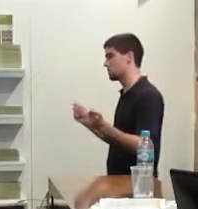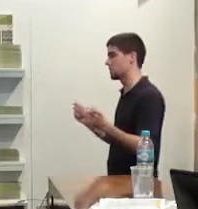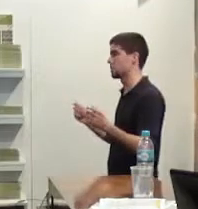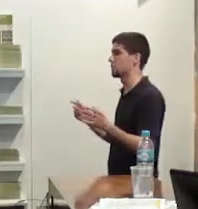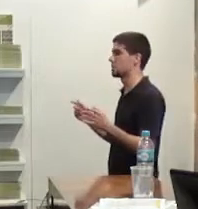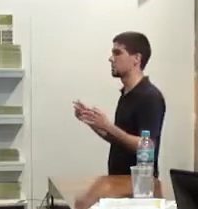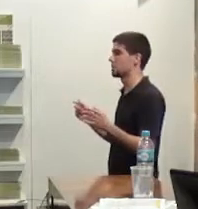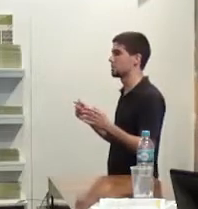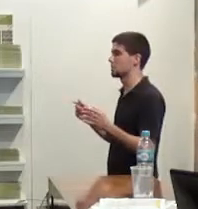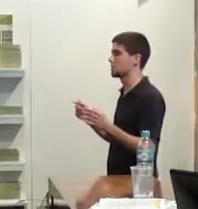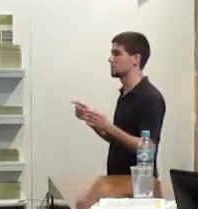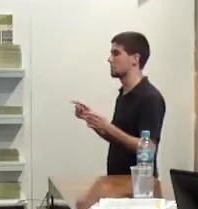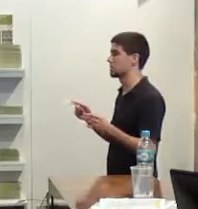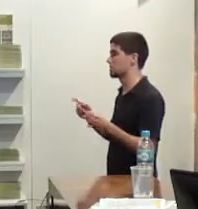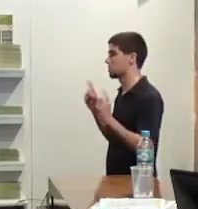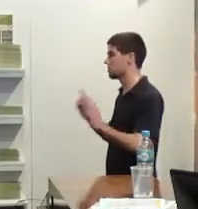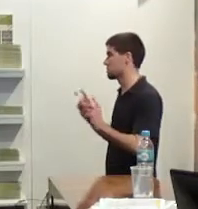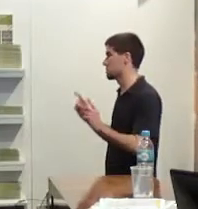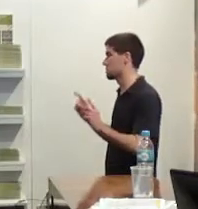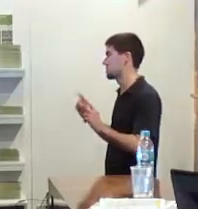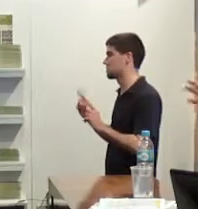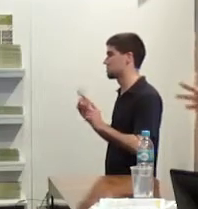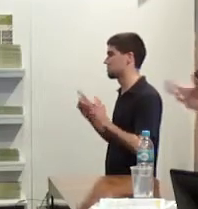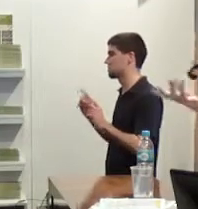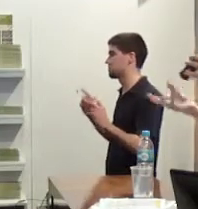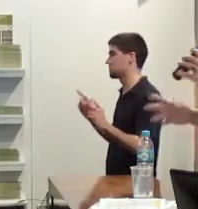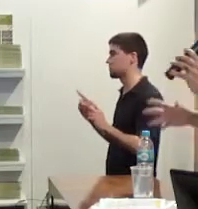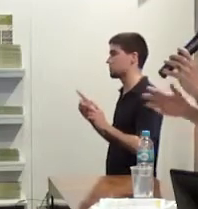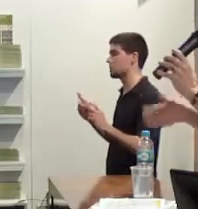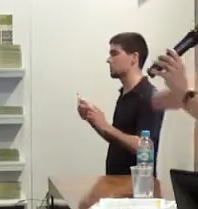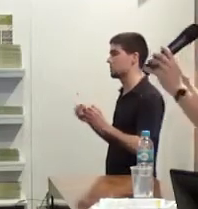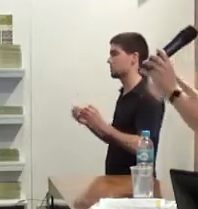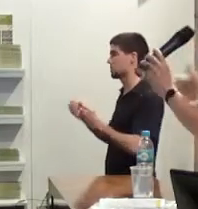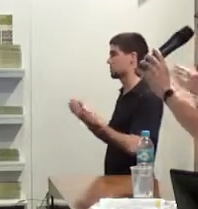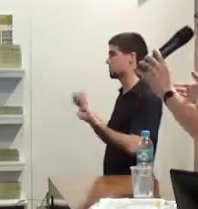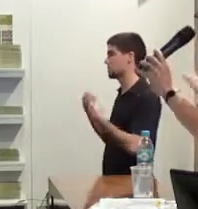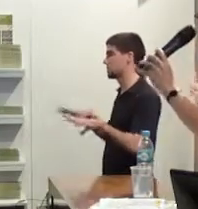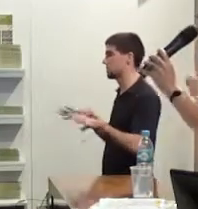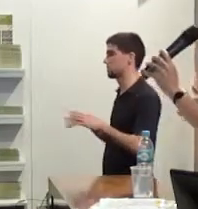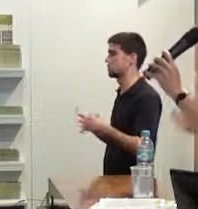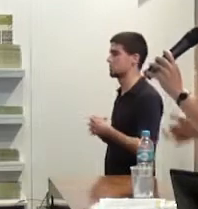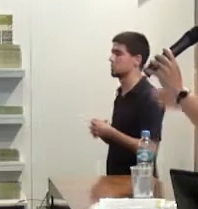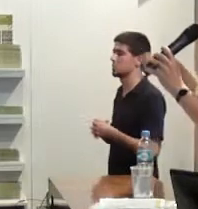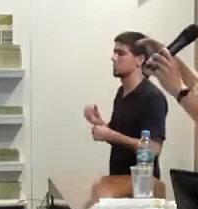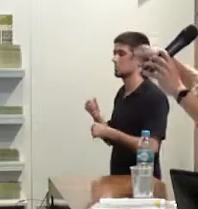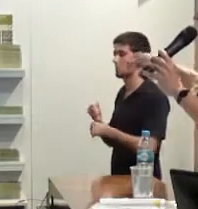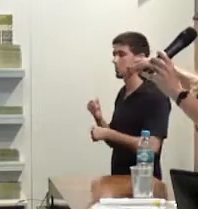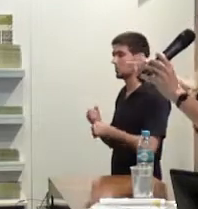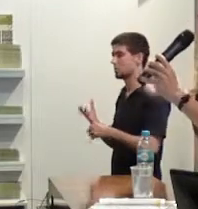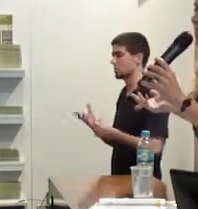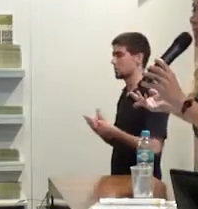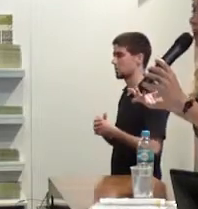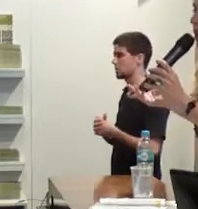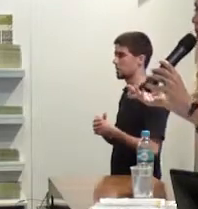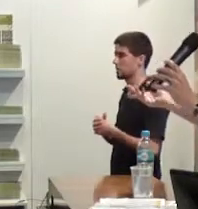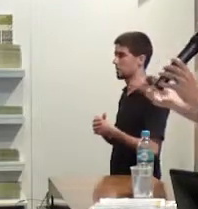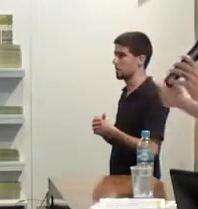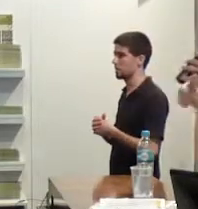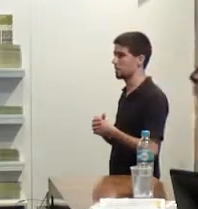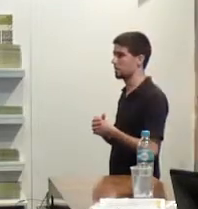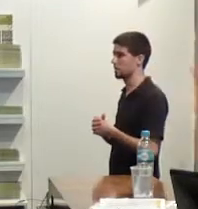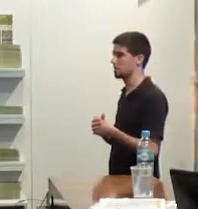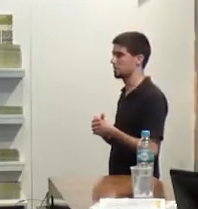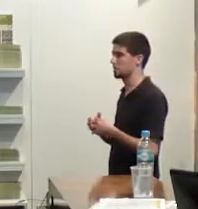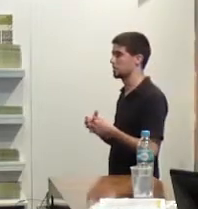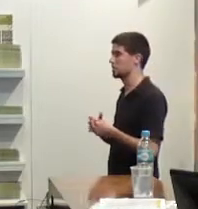anterior todavía no han sido inauguradas. Probablemente algunas de ellas sean oportunamente inauguradas antes de las elecciones de